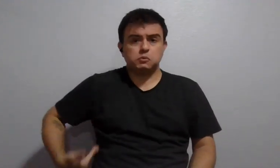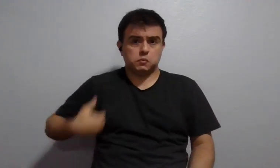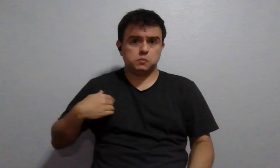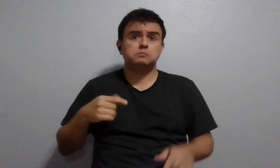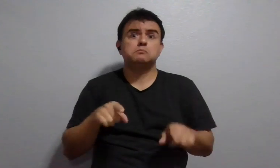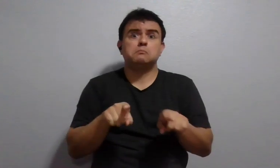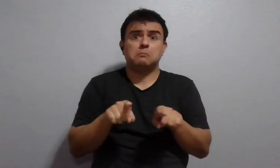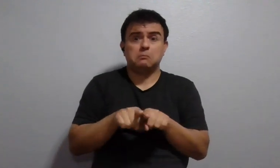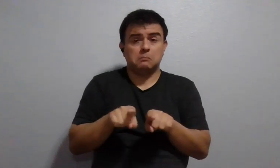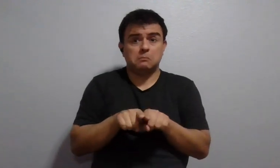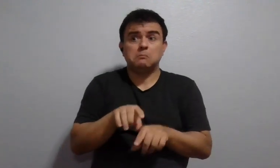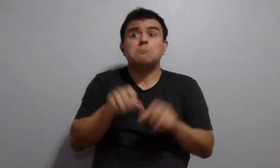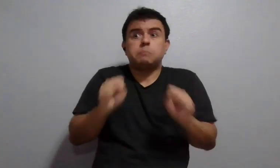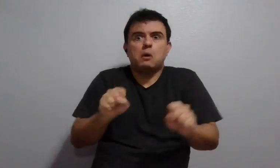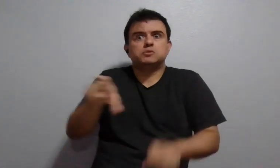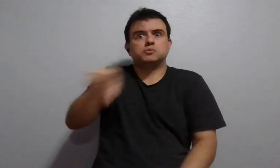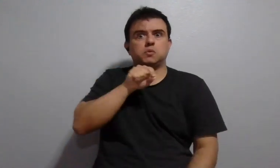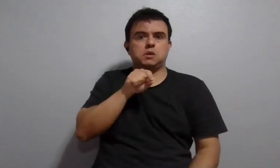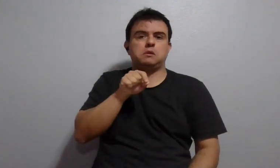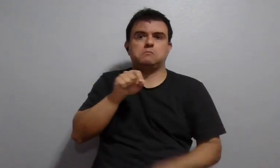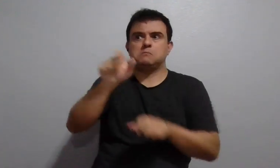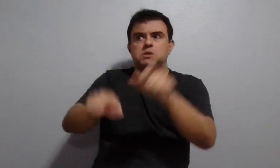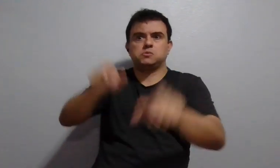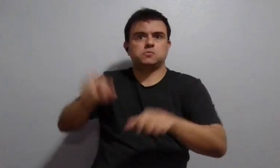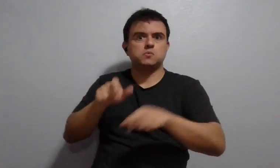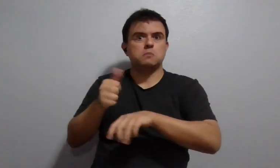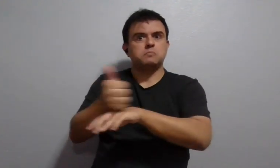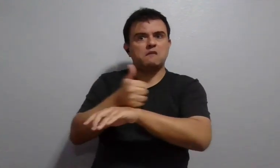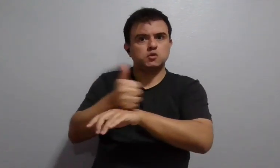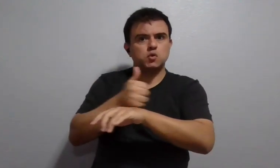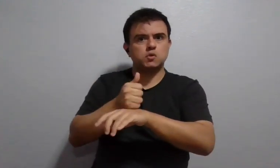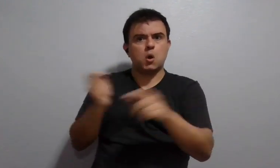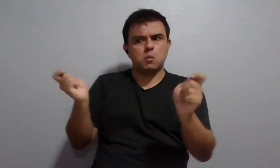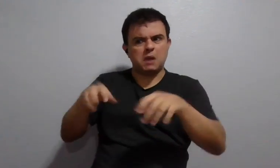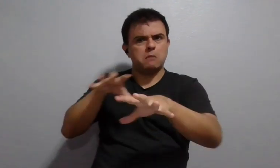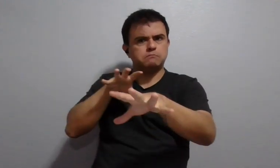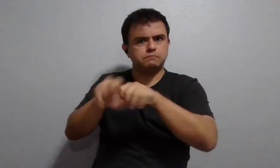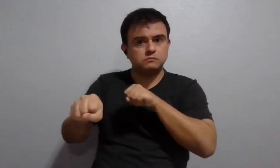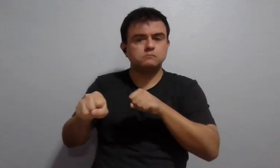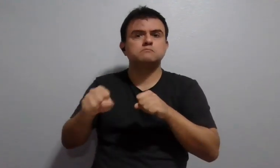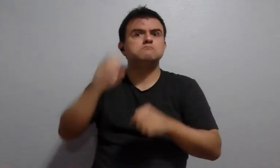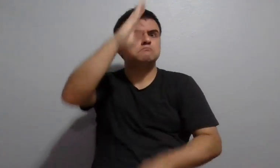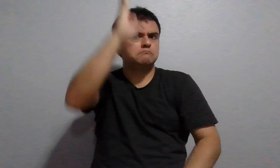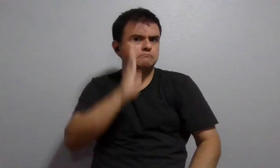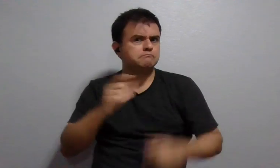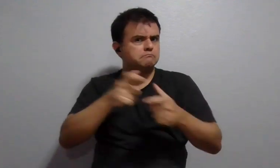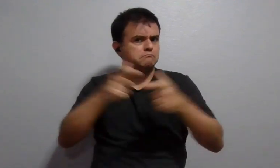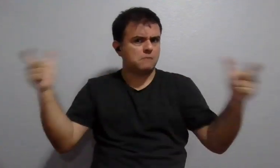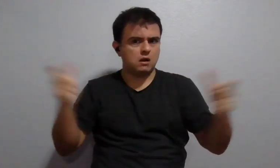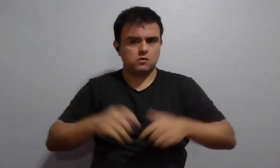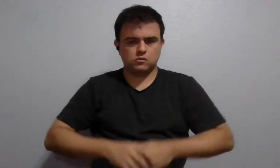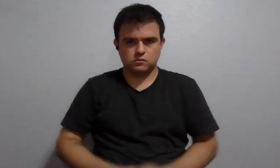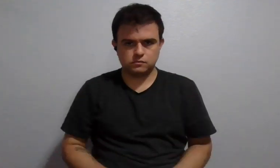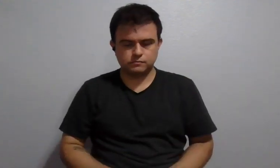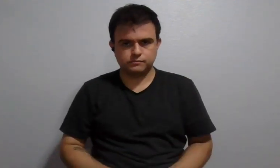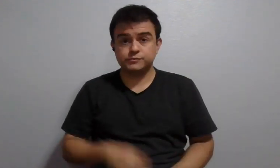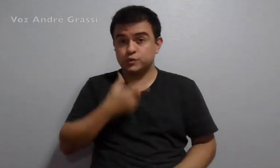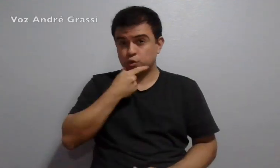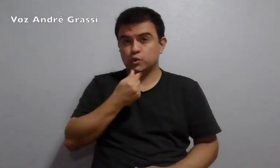competentes, já formados em grande parte do Brasil todo. O grupo no Facebook tem a